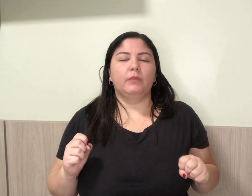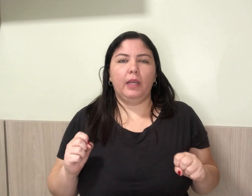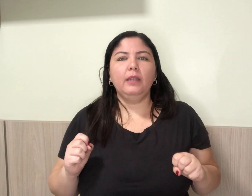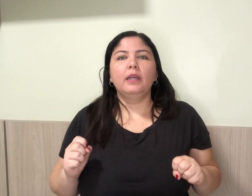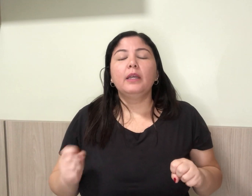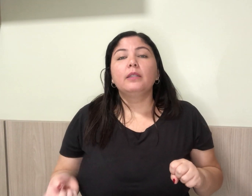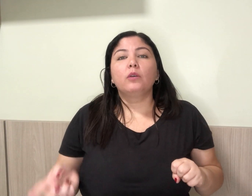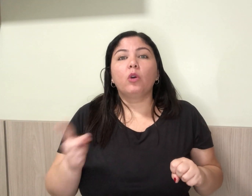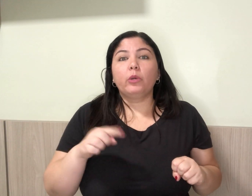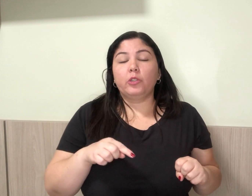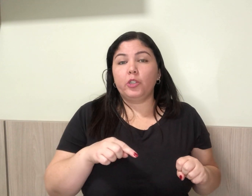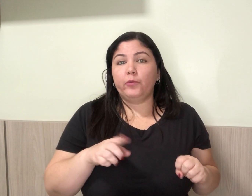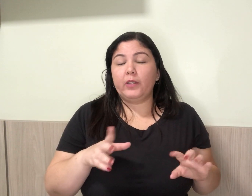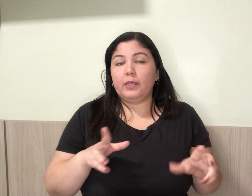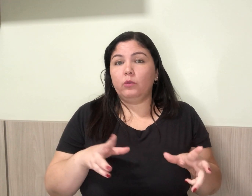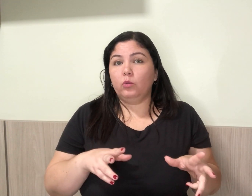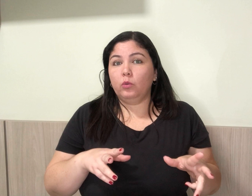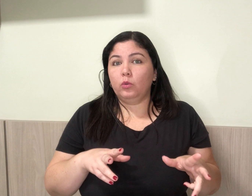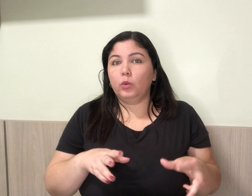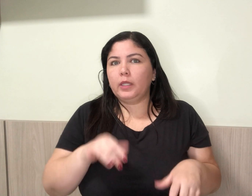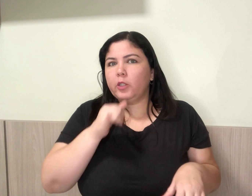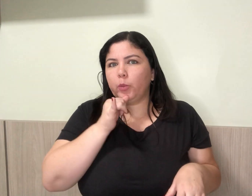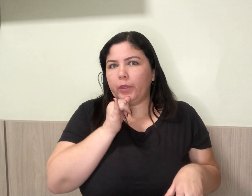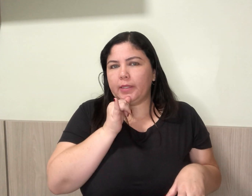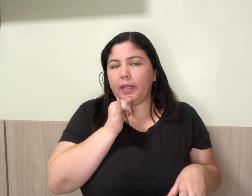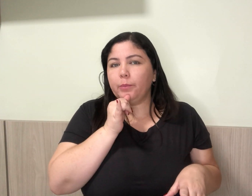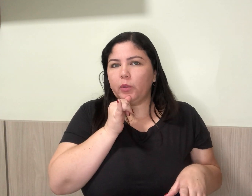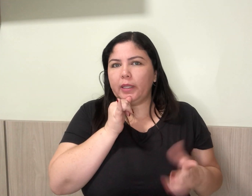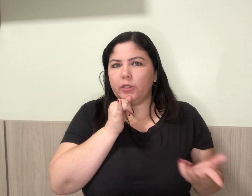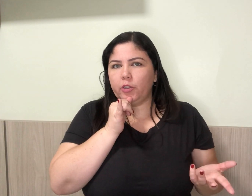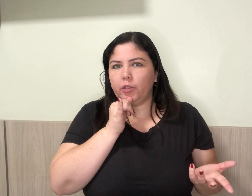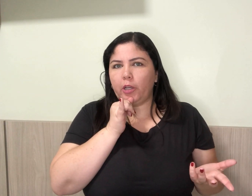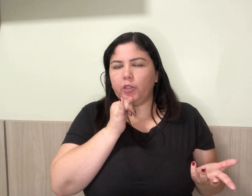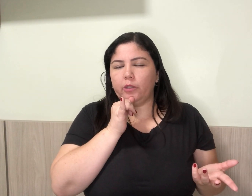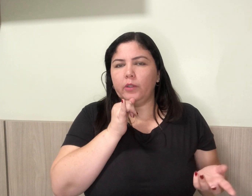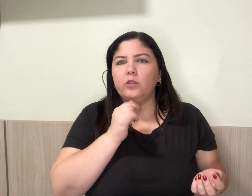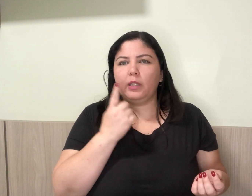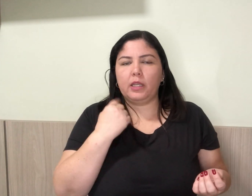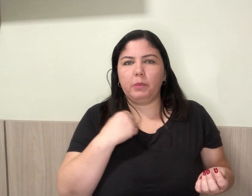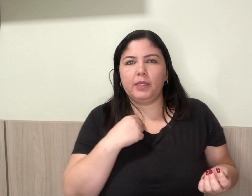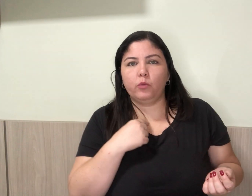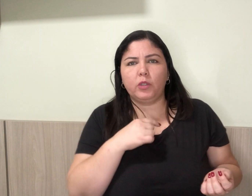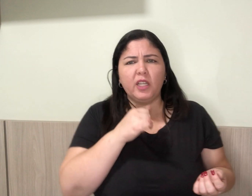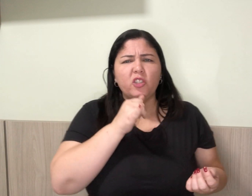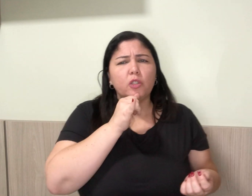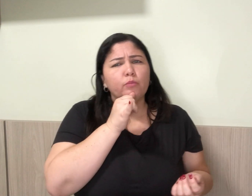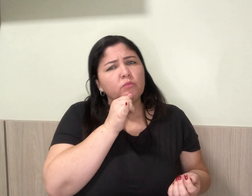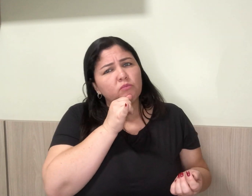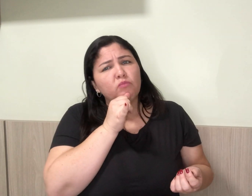né? Então, como a gente fazia no triste, por exemplo, né? Que a gente já tinha visto que tem a expressão de triste.